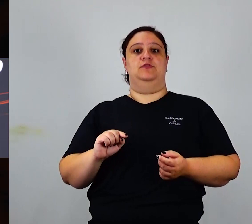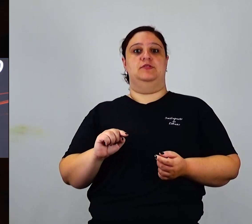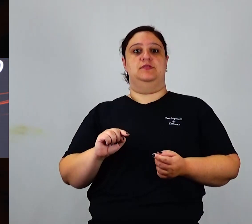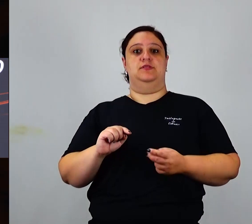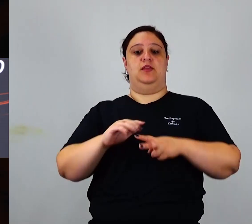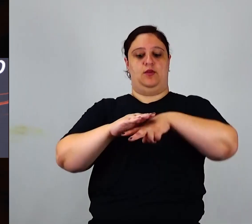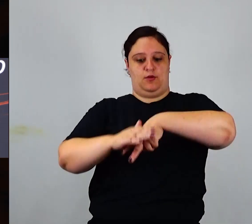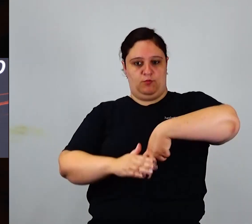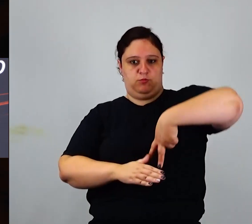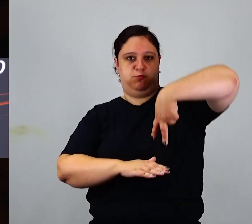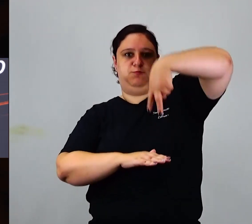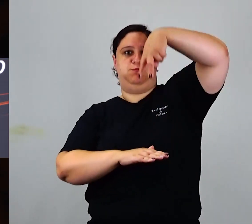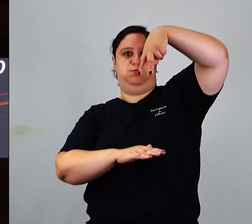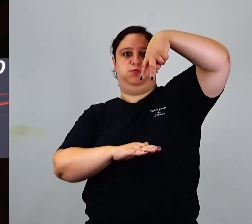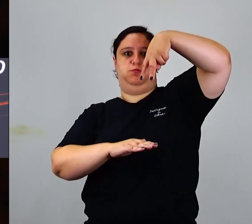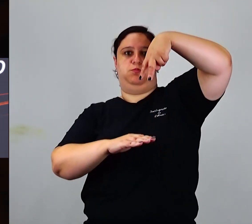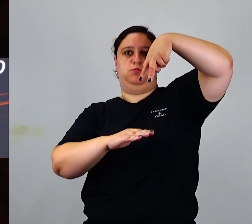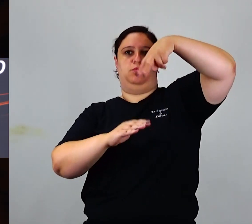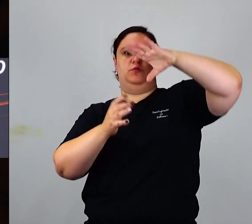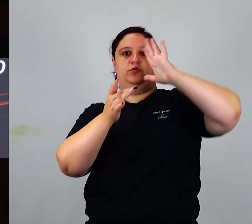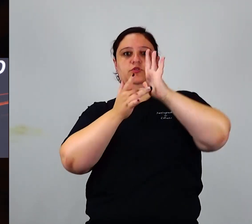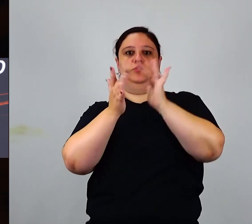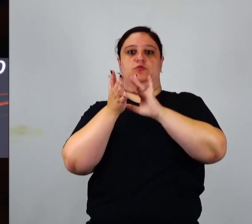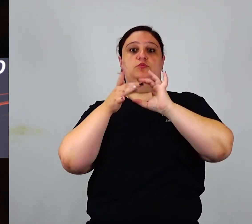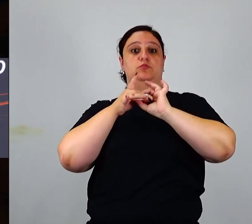ressuscitados com Cristo,